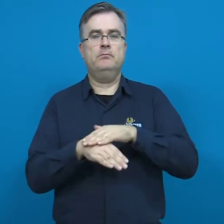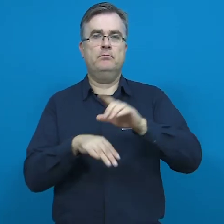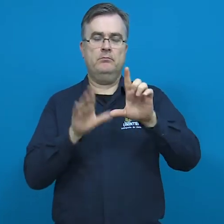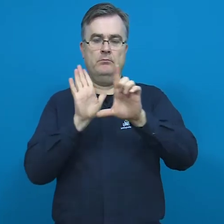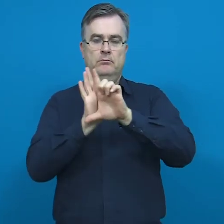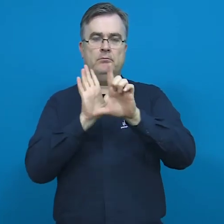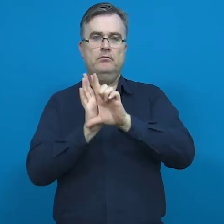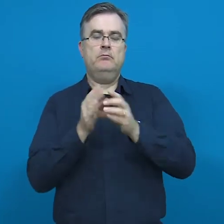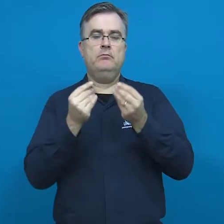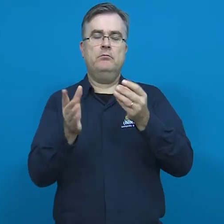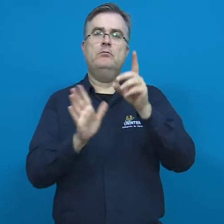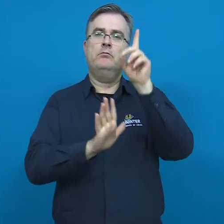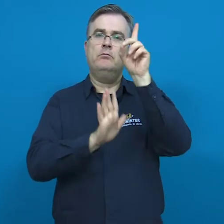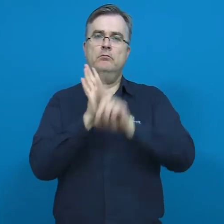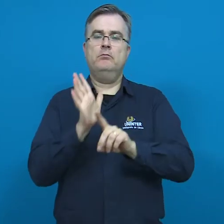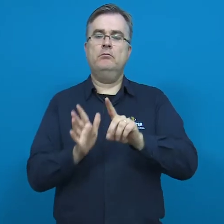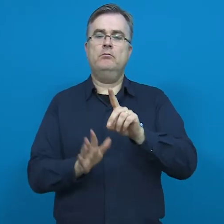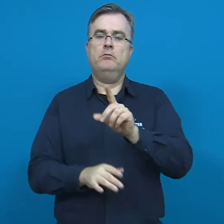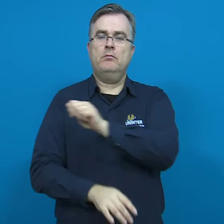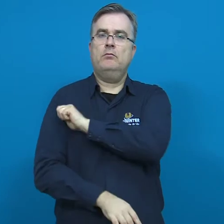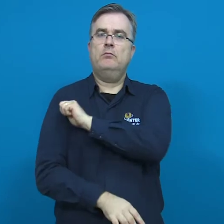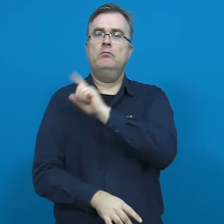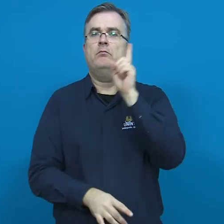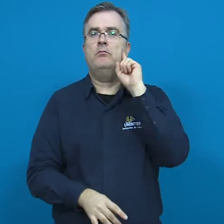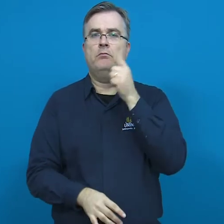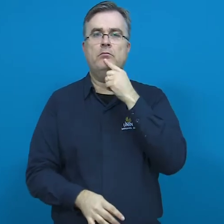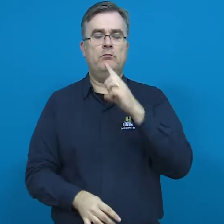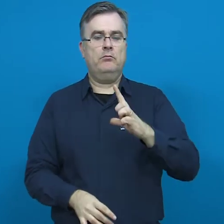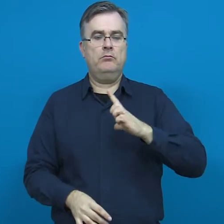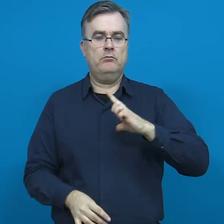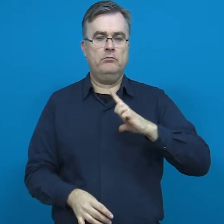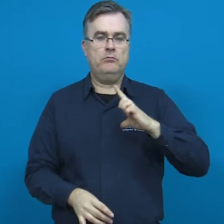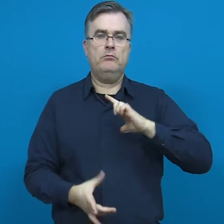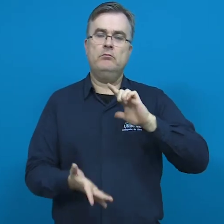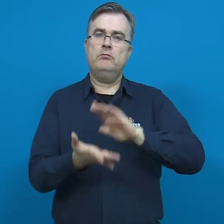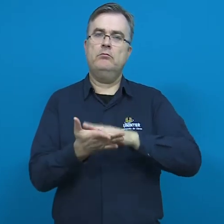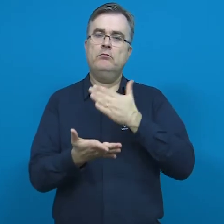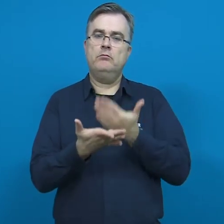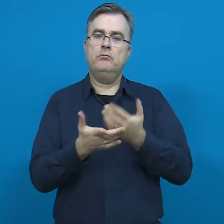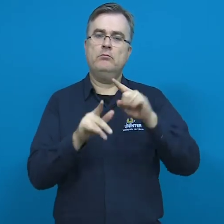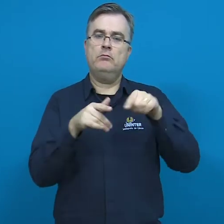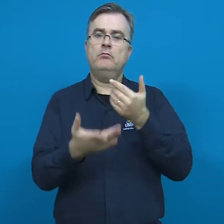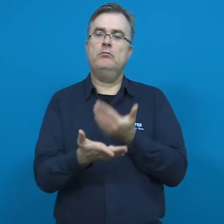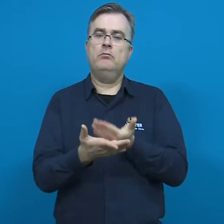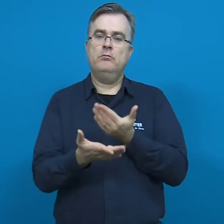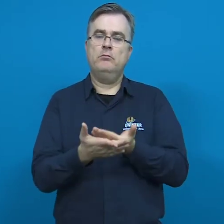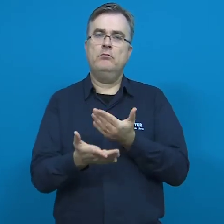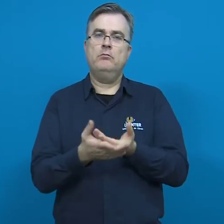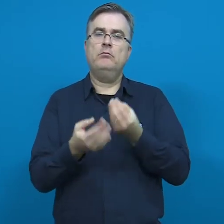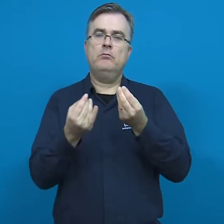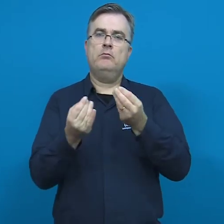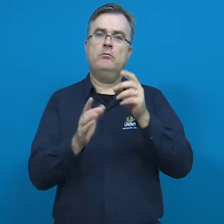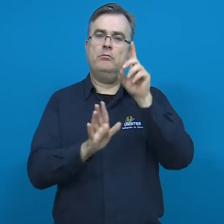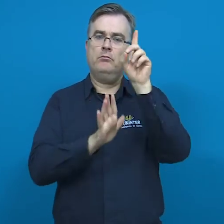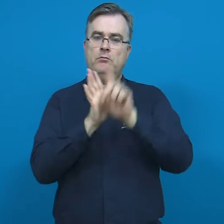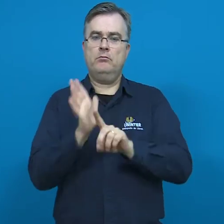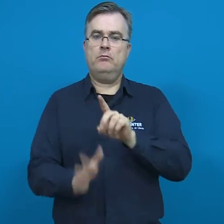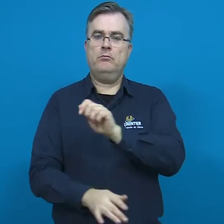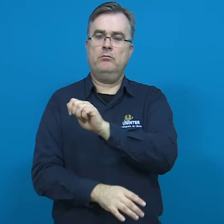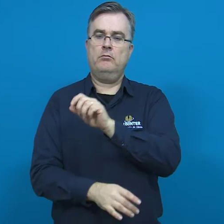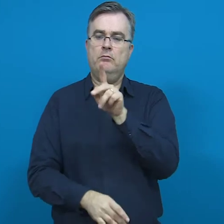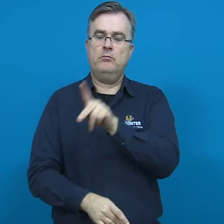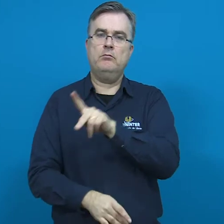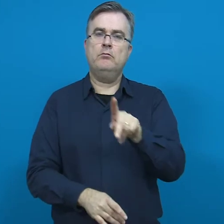Então, essa lei dá o direito do aluno surdo ter um intérprete em sala de aula, dá o direito